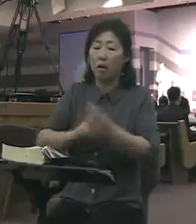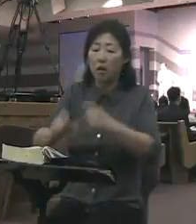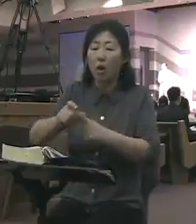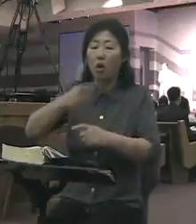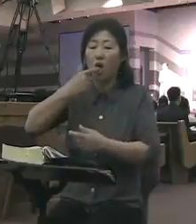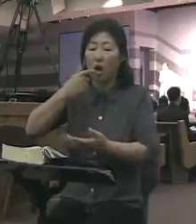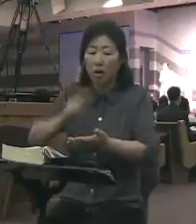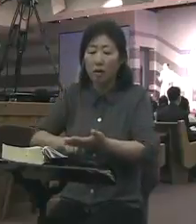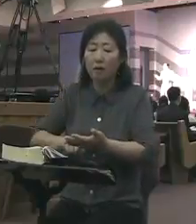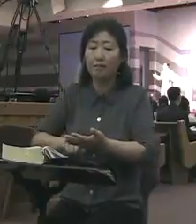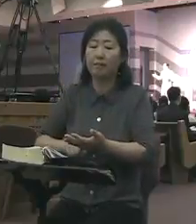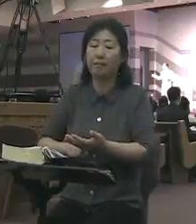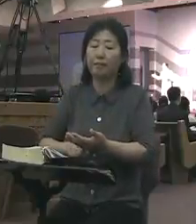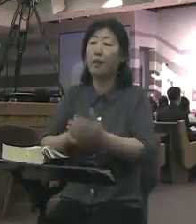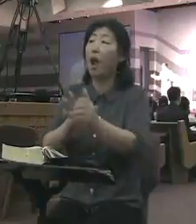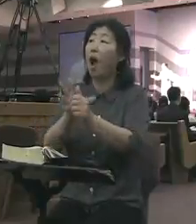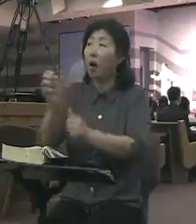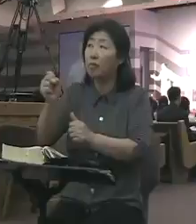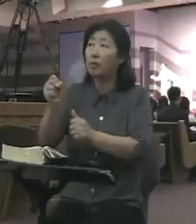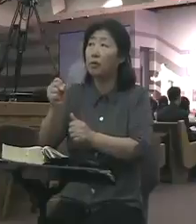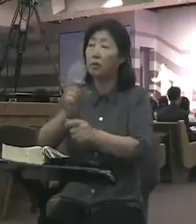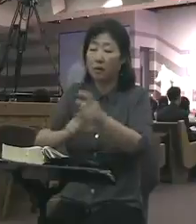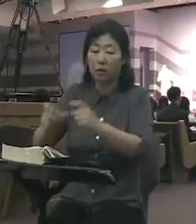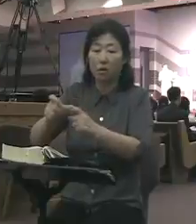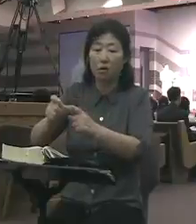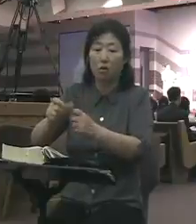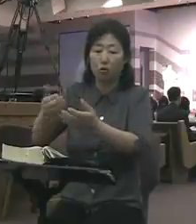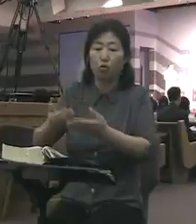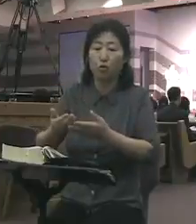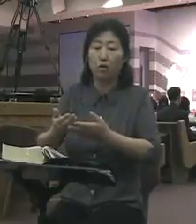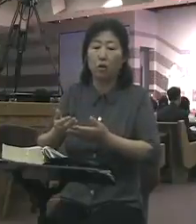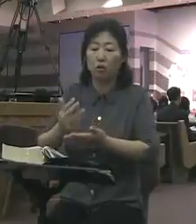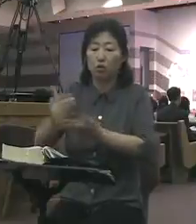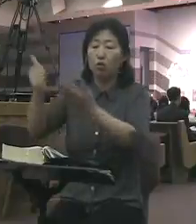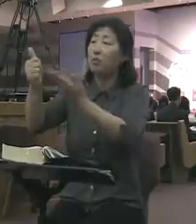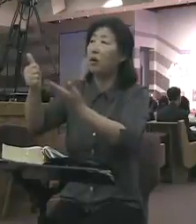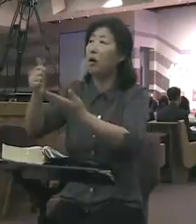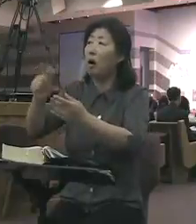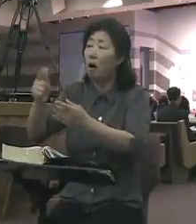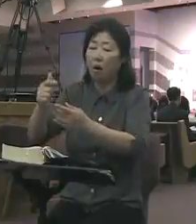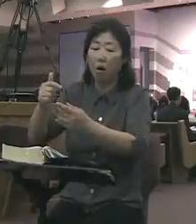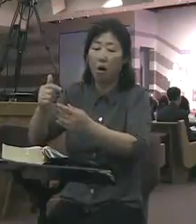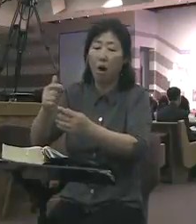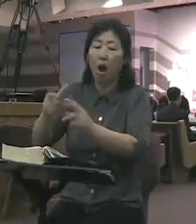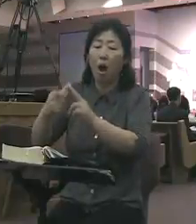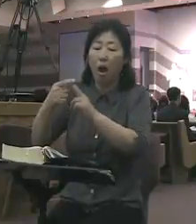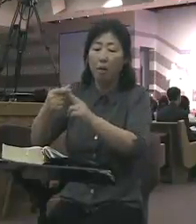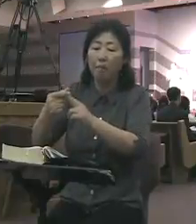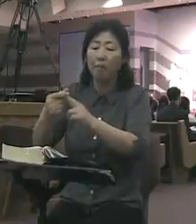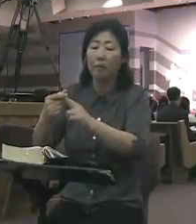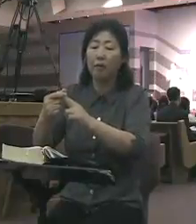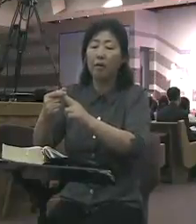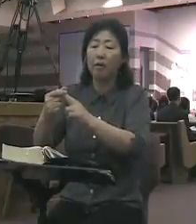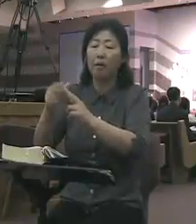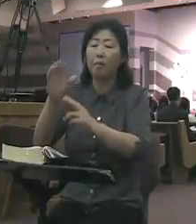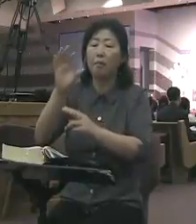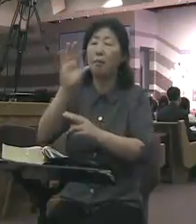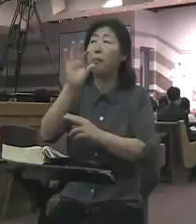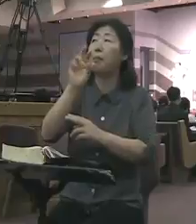거예요. 예수님을 믿는다는 게 다른 게 아니에요. 주님께로 가서 주님과 함께 멍에를 메는 것입니다. 그 말은 주님께서